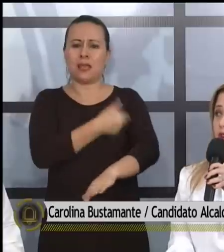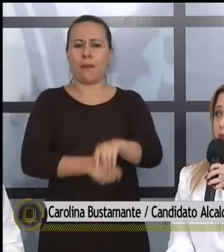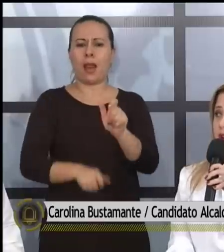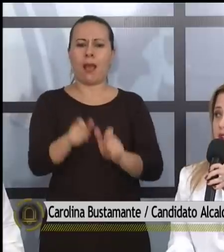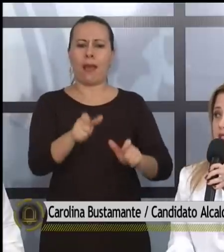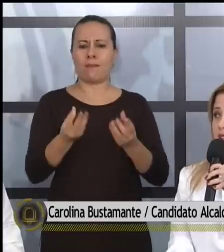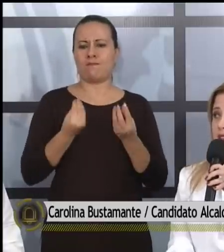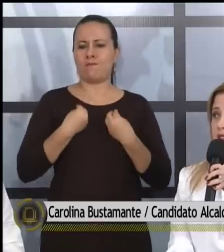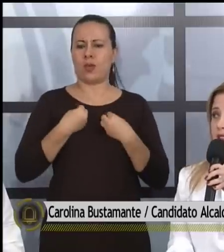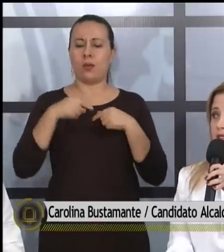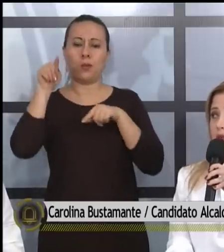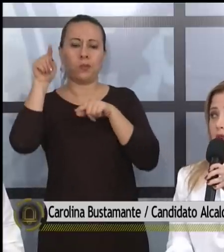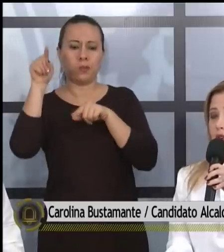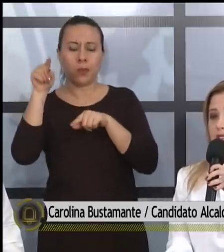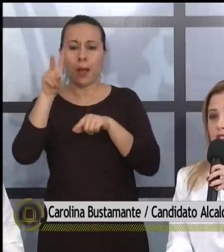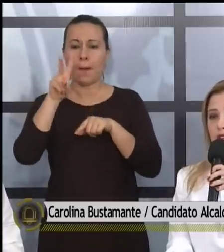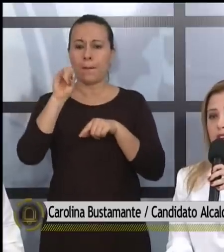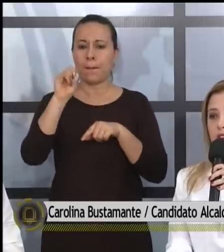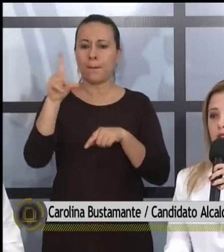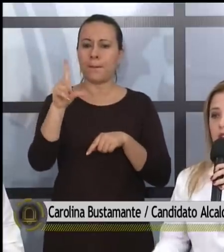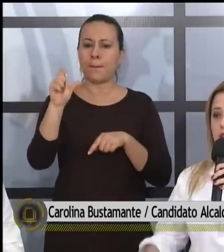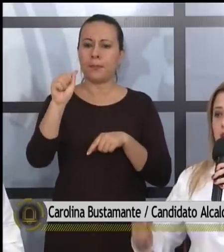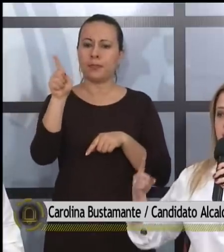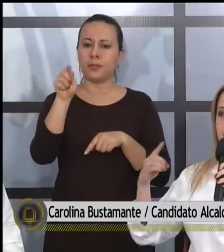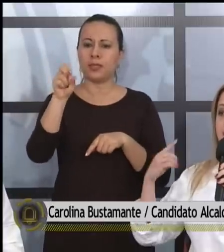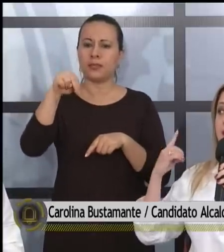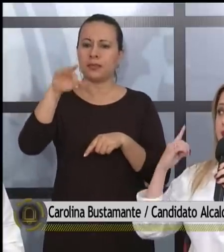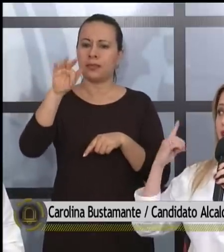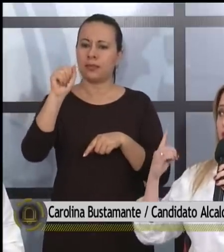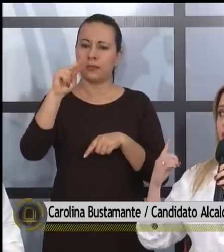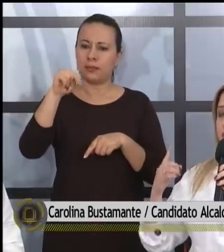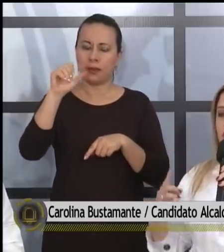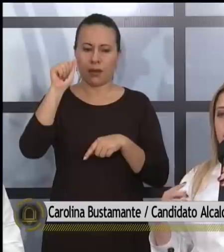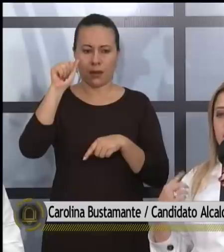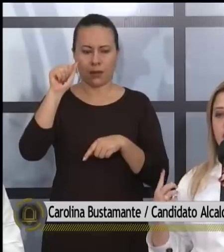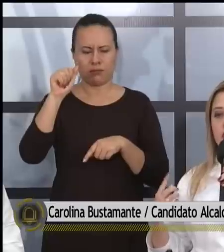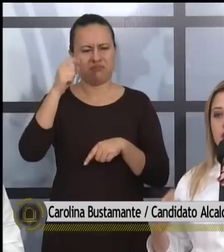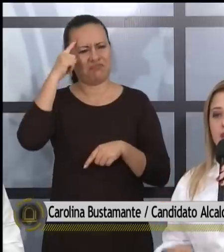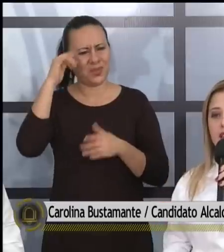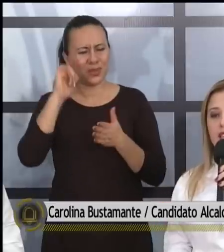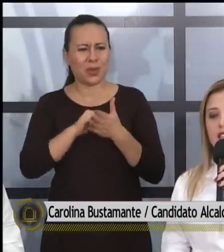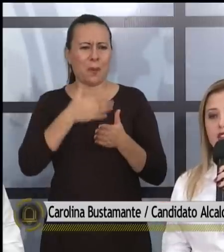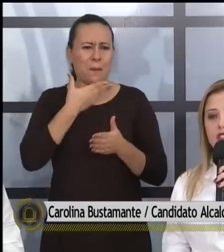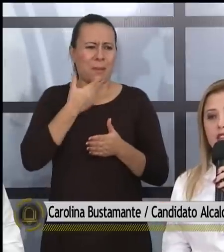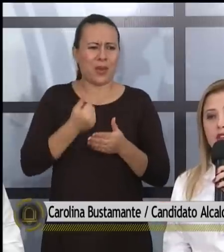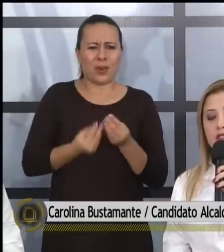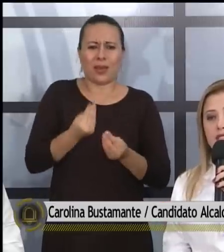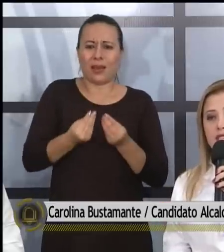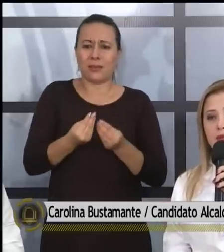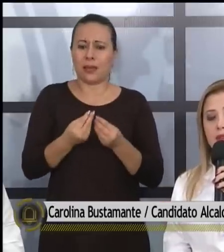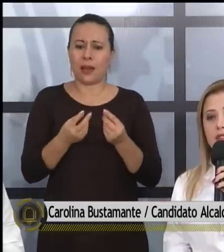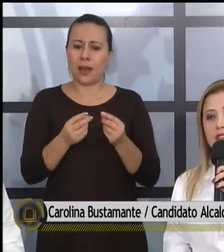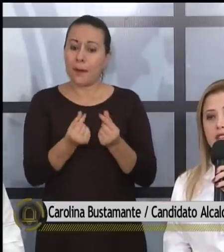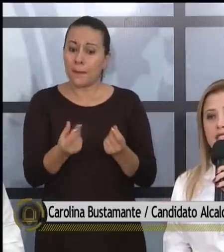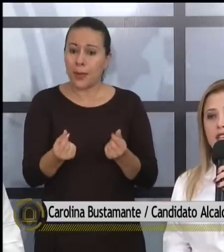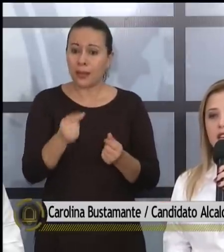me preocupa bastante. Por eso creo que era mejor, mucho mejor, invertir esos 126.000 millones en